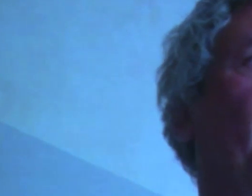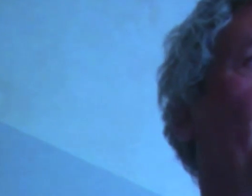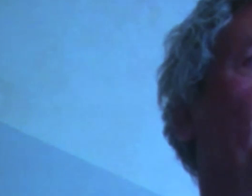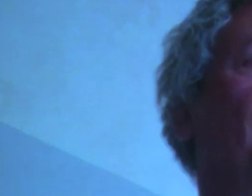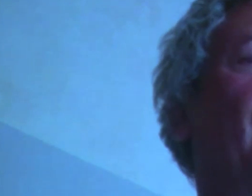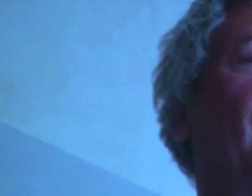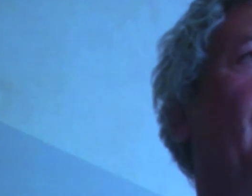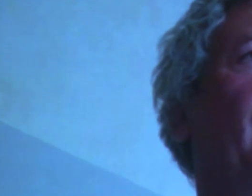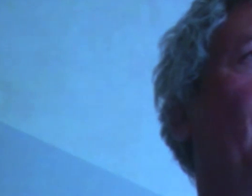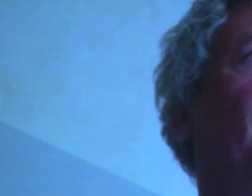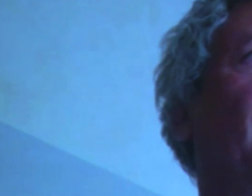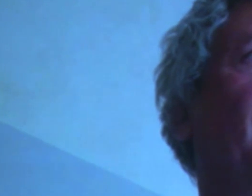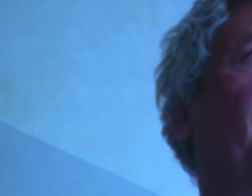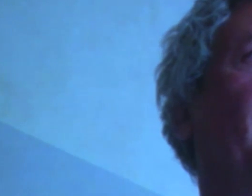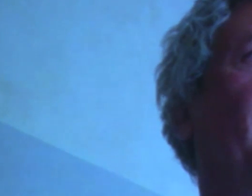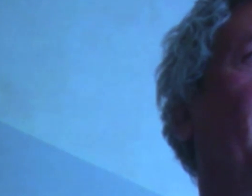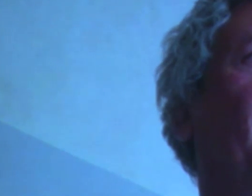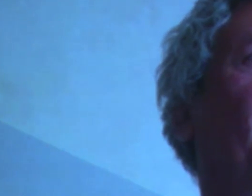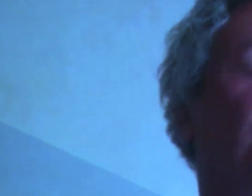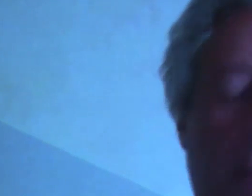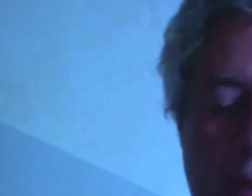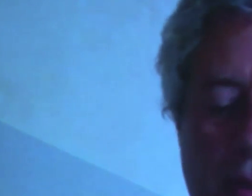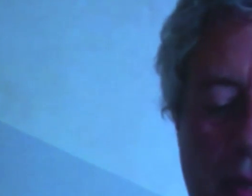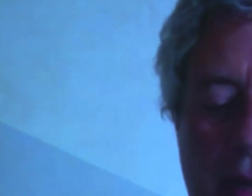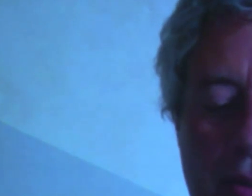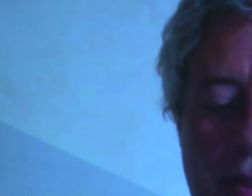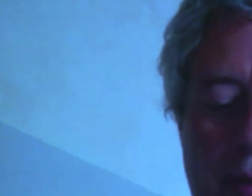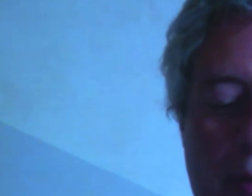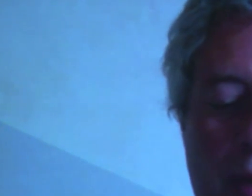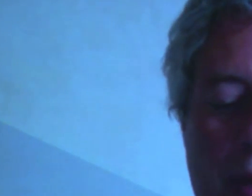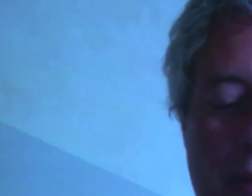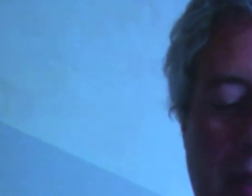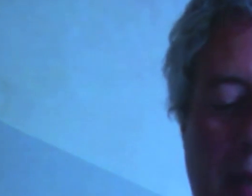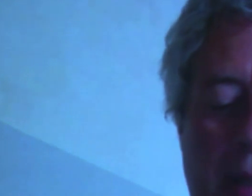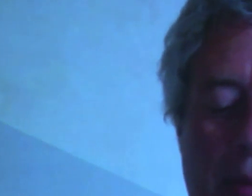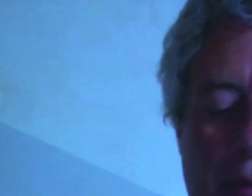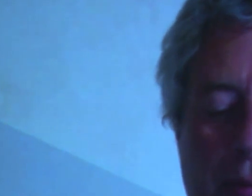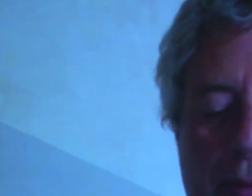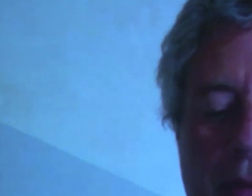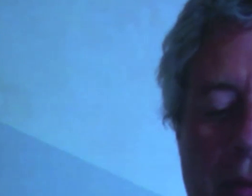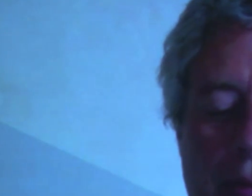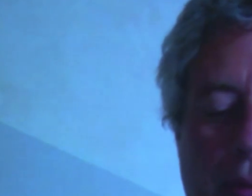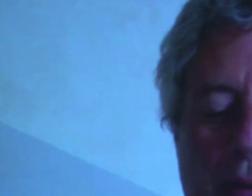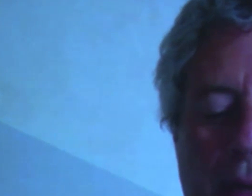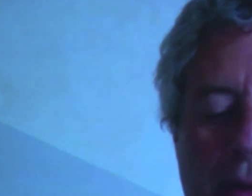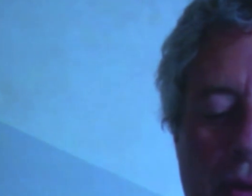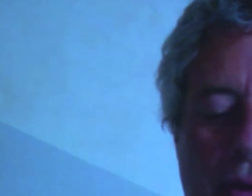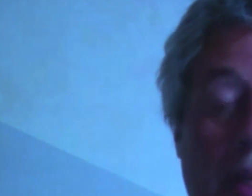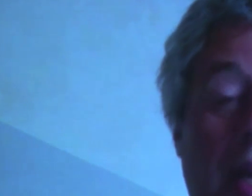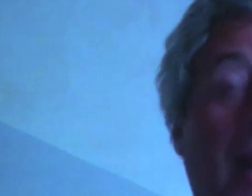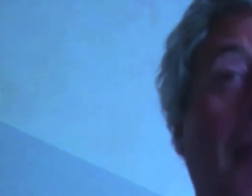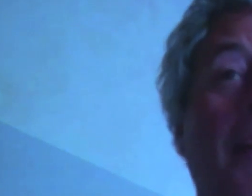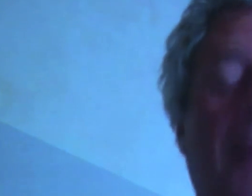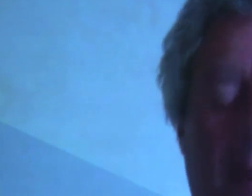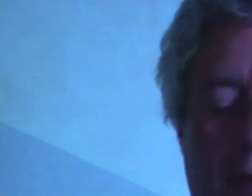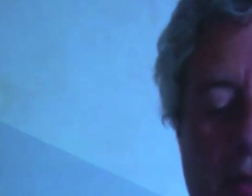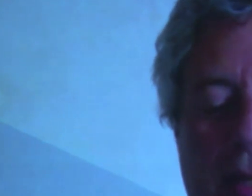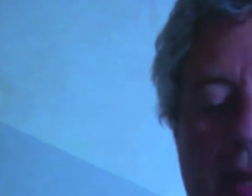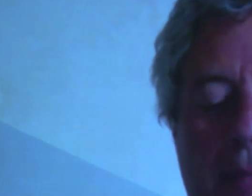questo lo sarà e sarà anche perché non sono a caccia ricordarlo centri polmone quest'estate quando trova tutto andare verso la rovina